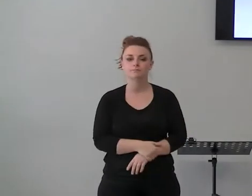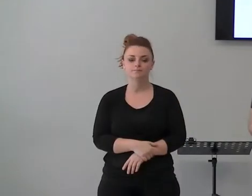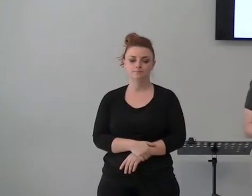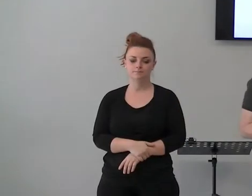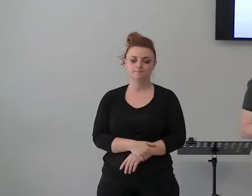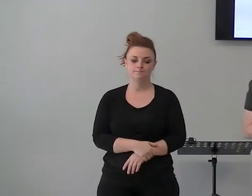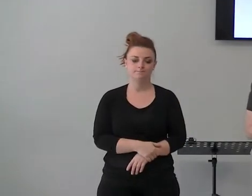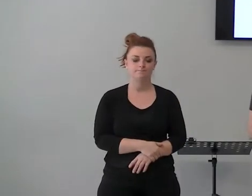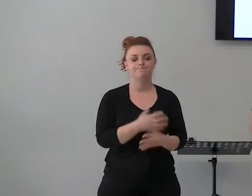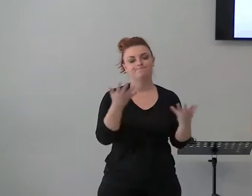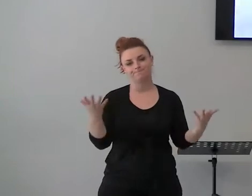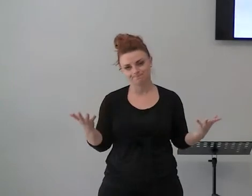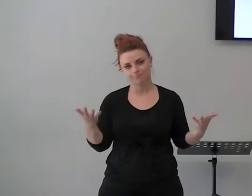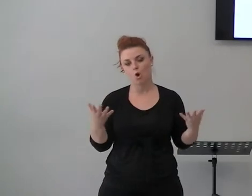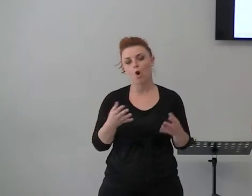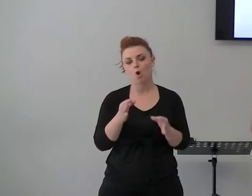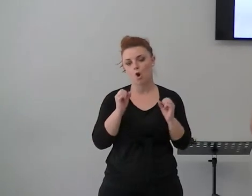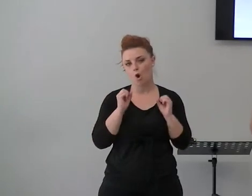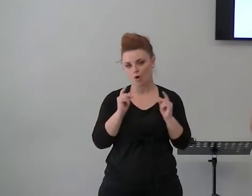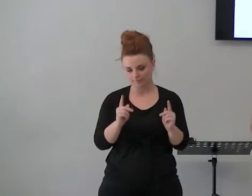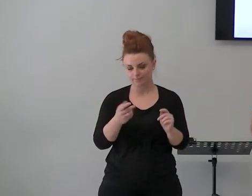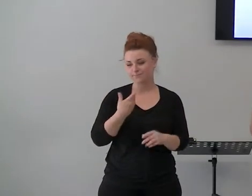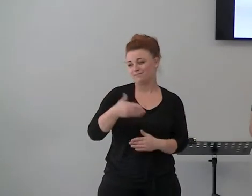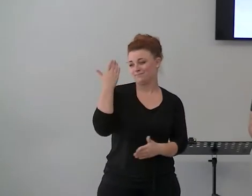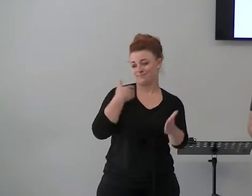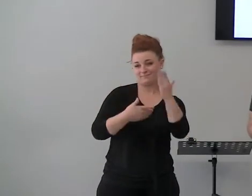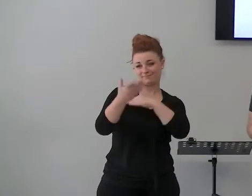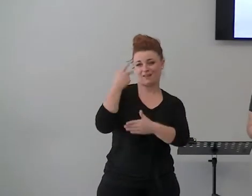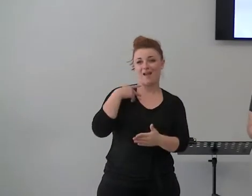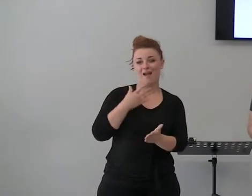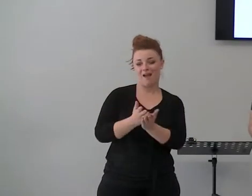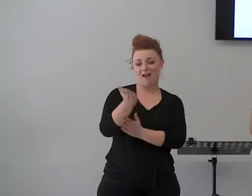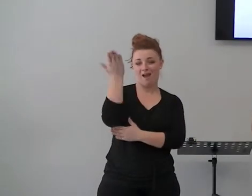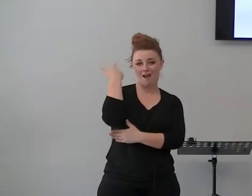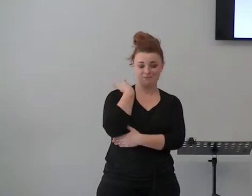Allora, qualche anno fa ho tenuto un corso con Simone ed altri a Monterosi